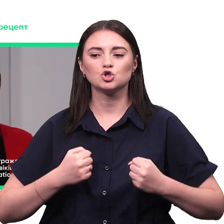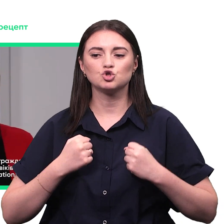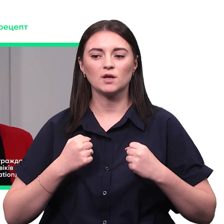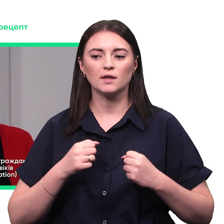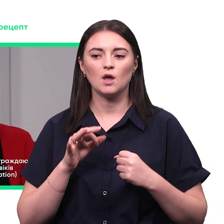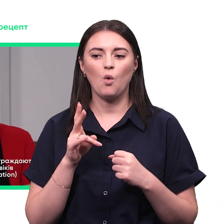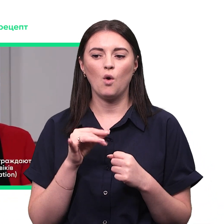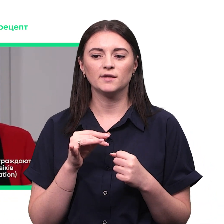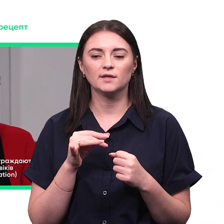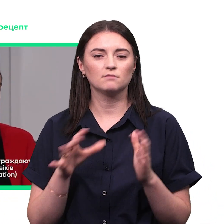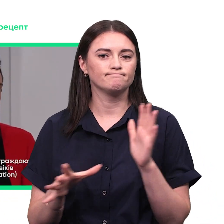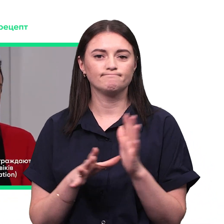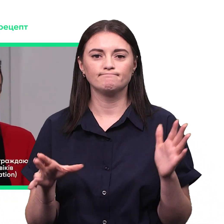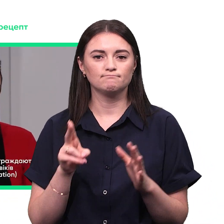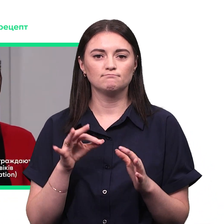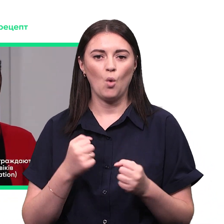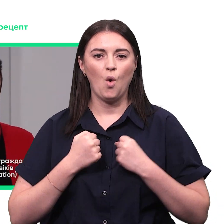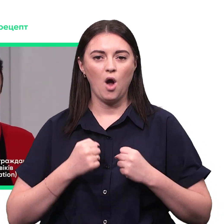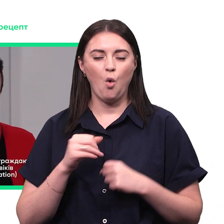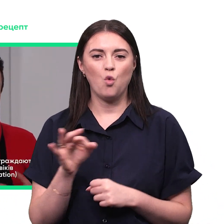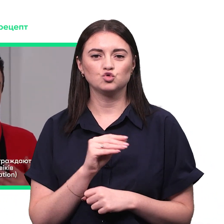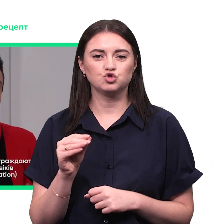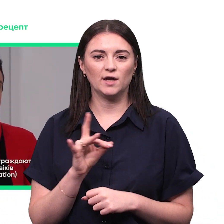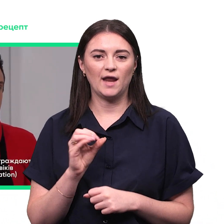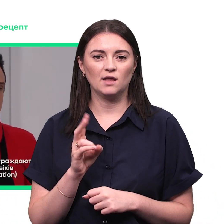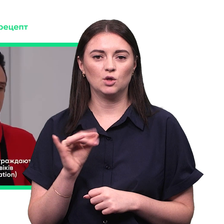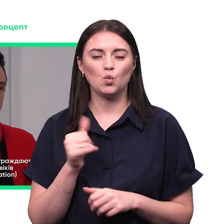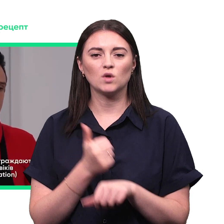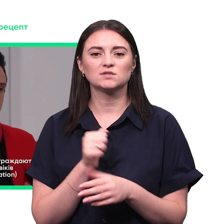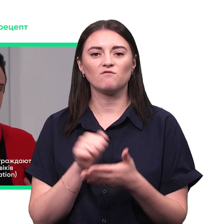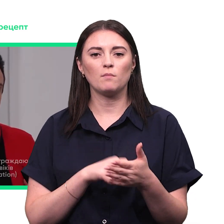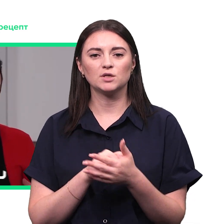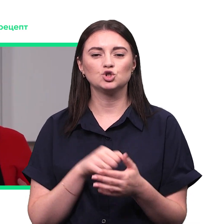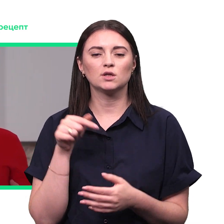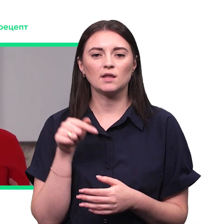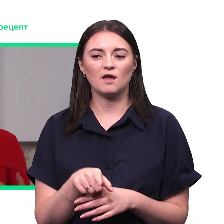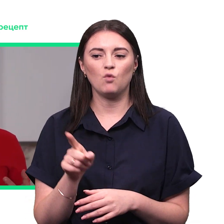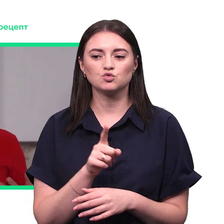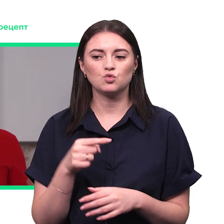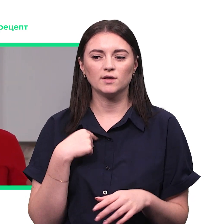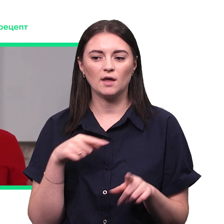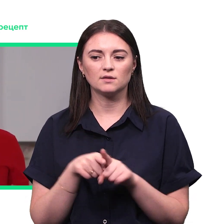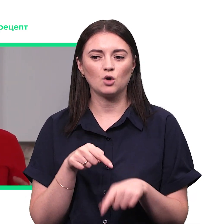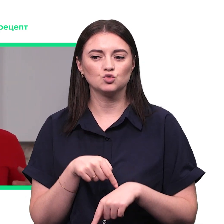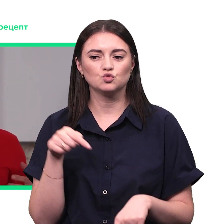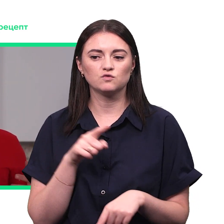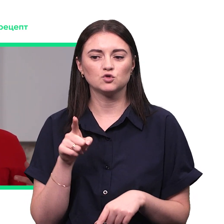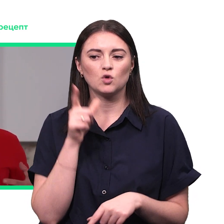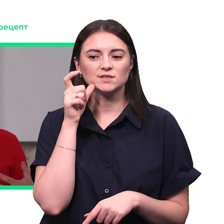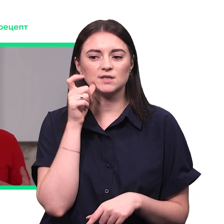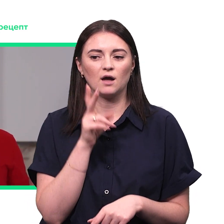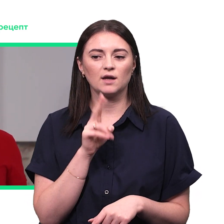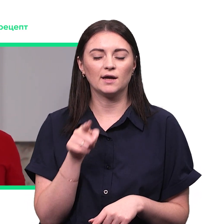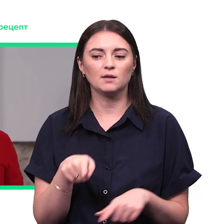Они бьют все рекорды по ожирению. И основная причина этого то, что я так чувствую, что сахар к ним